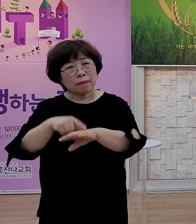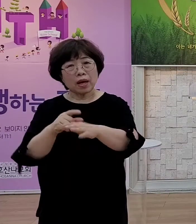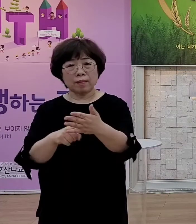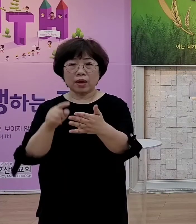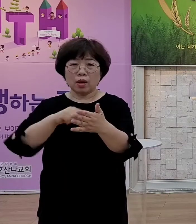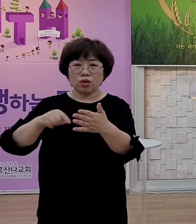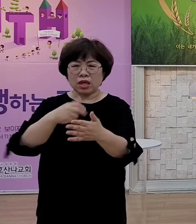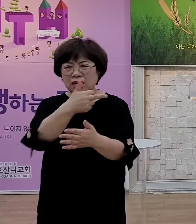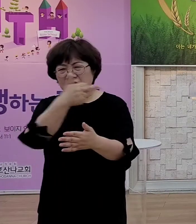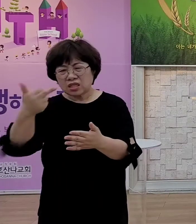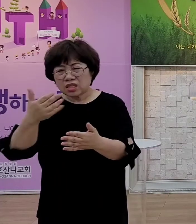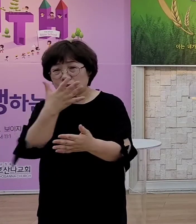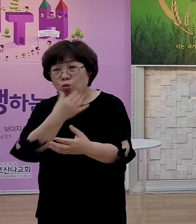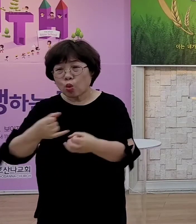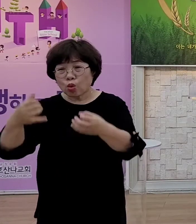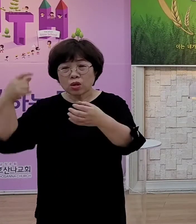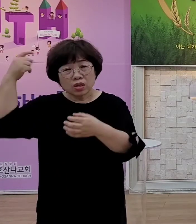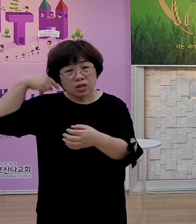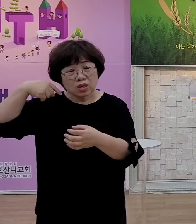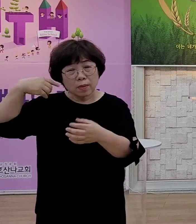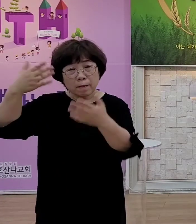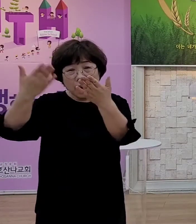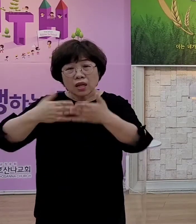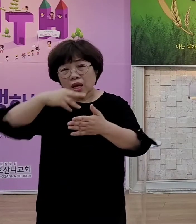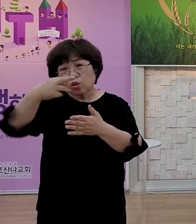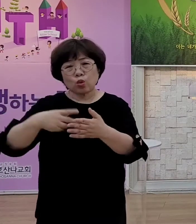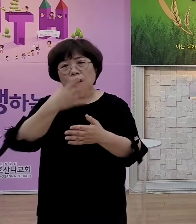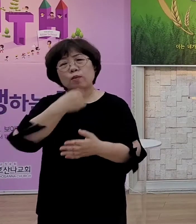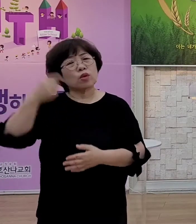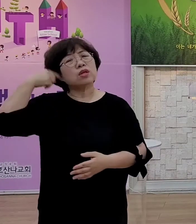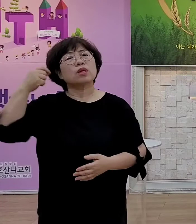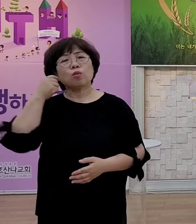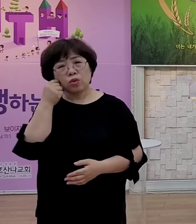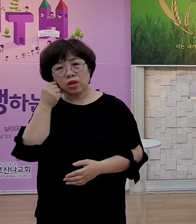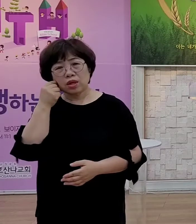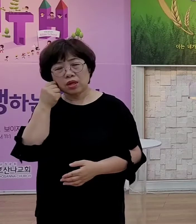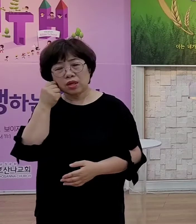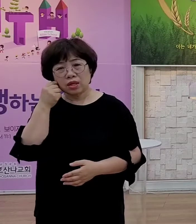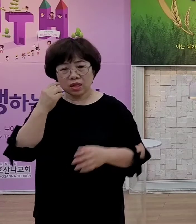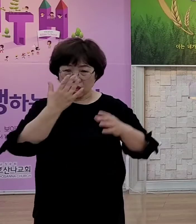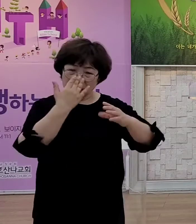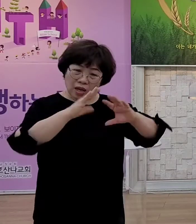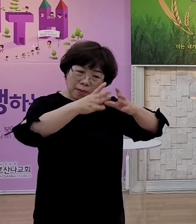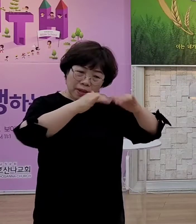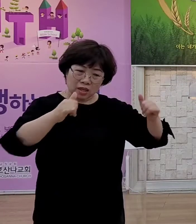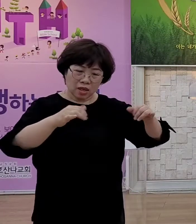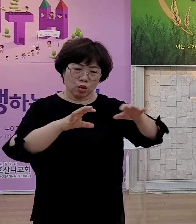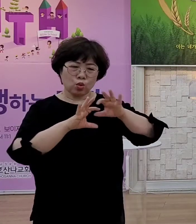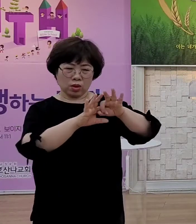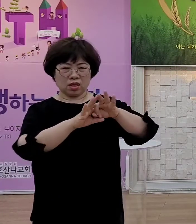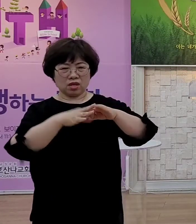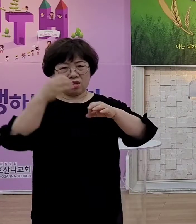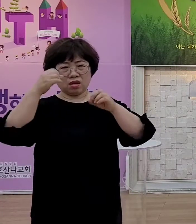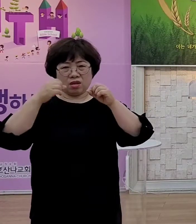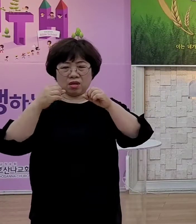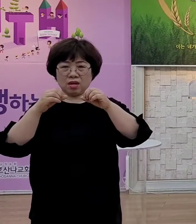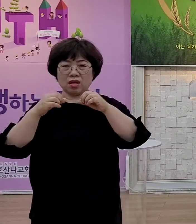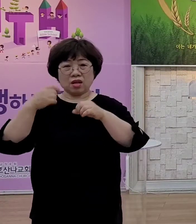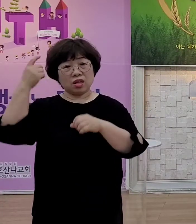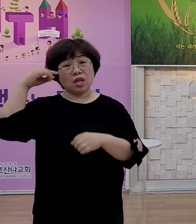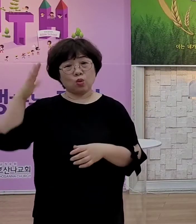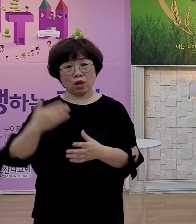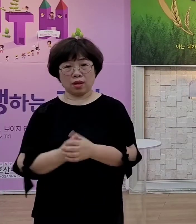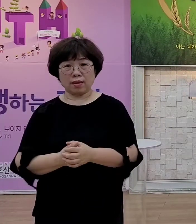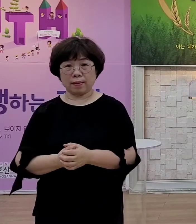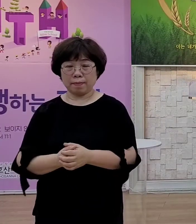아무리 큰 거 줘도 행복을 느낄 수가 없다라는 것을 이스라엘 백성들을 통해서 보게 됩니다. 그럼 반대는 뭐예요?